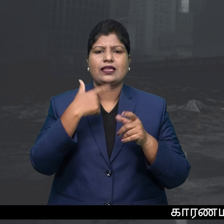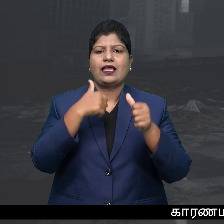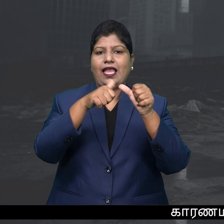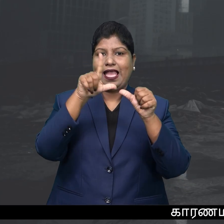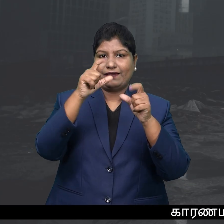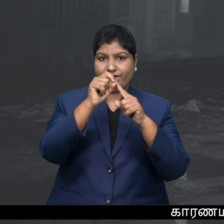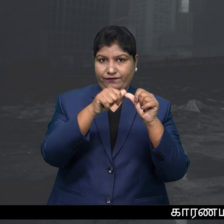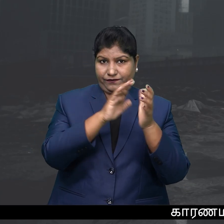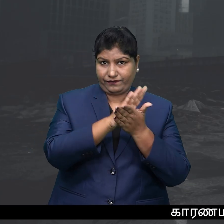ஆல்பா,